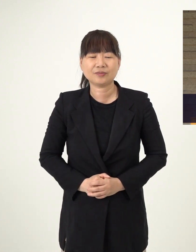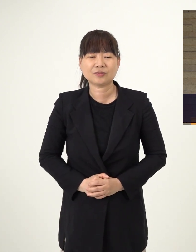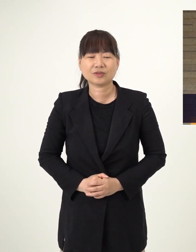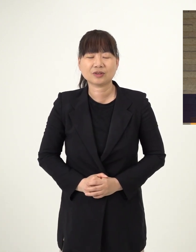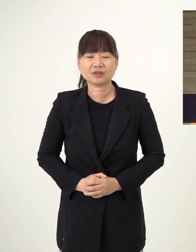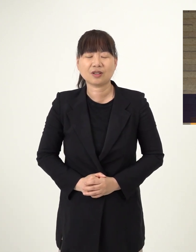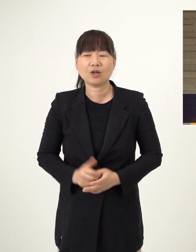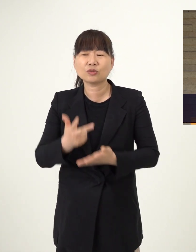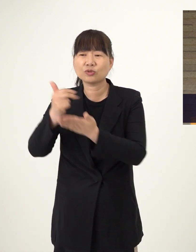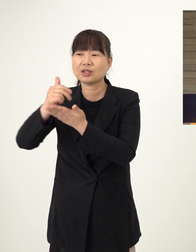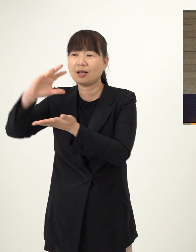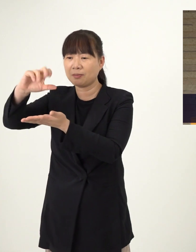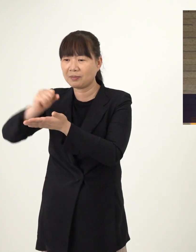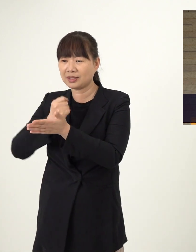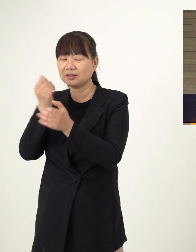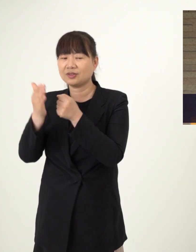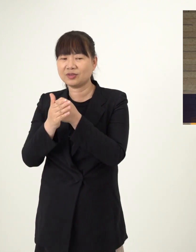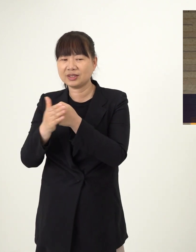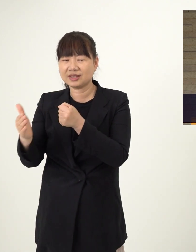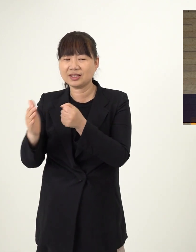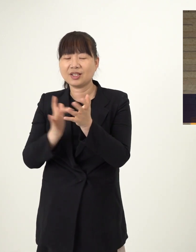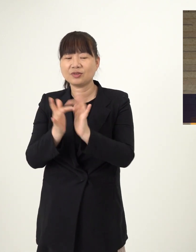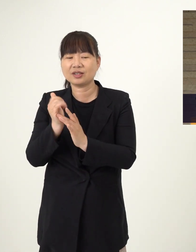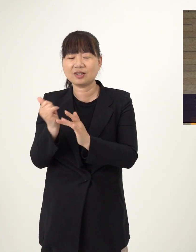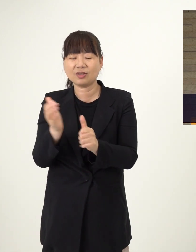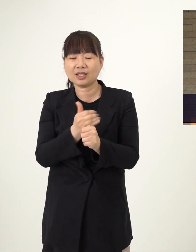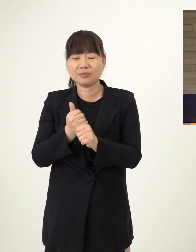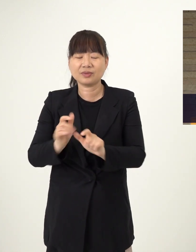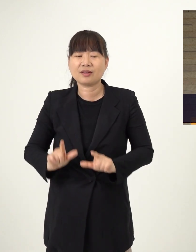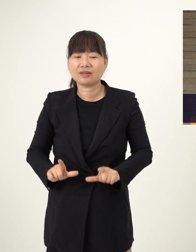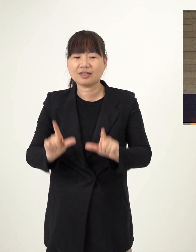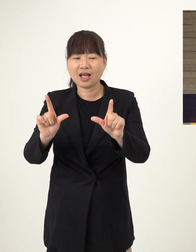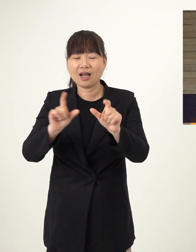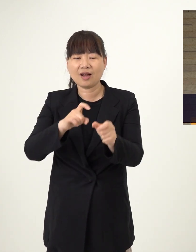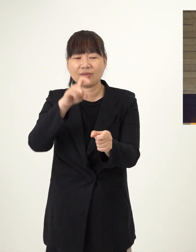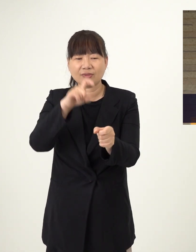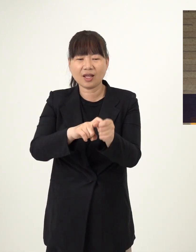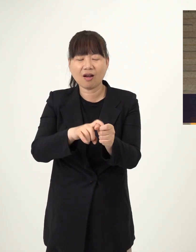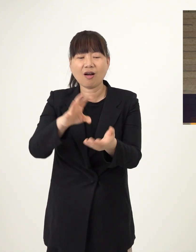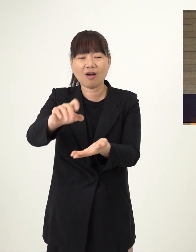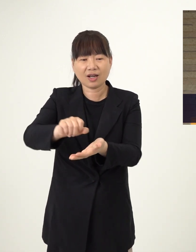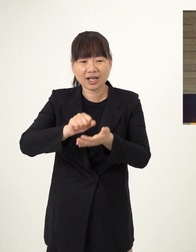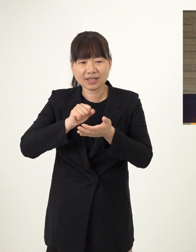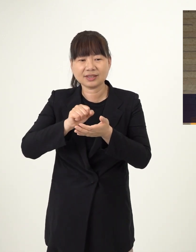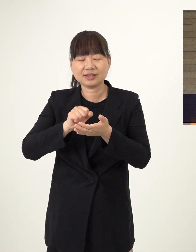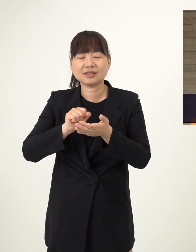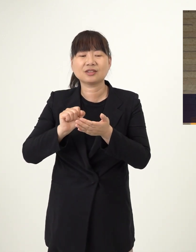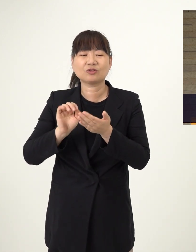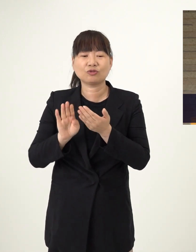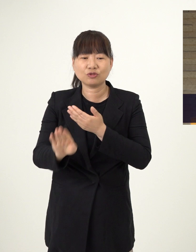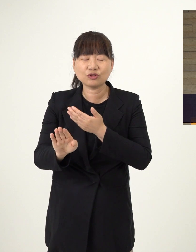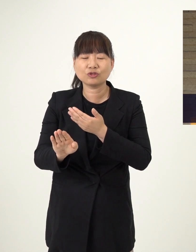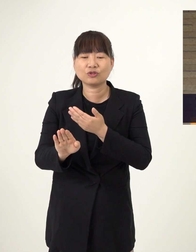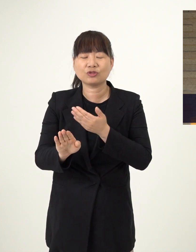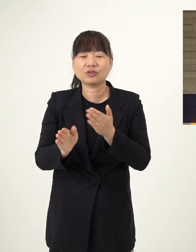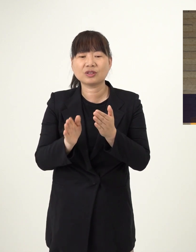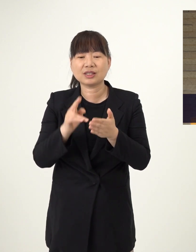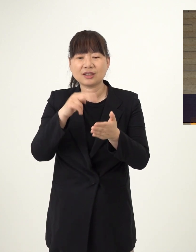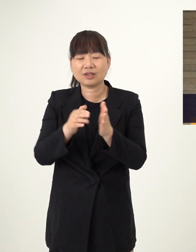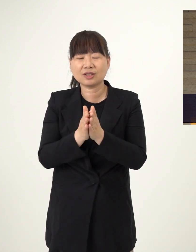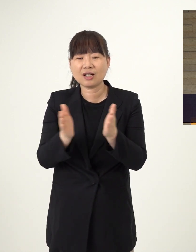주께 받은 것이니 곧 주 예수께서 잡히시던 밤에 떡을 가지사, 다음 절